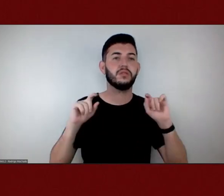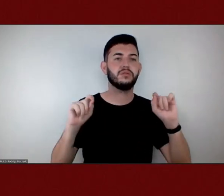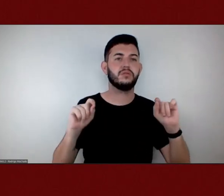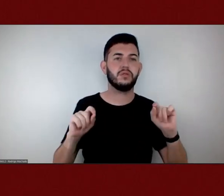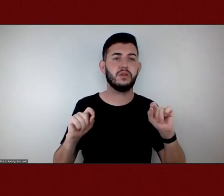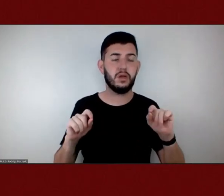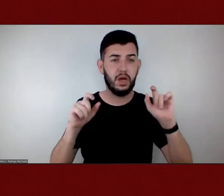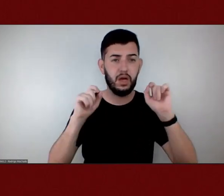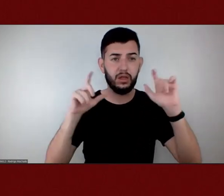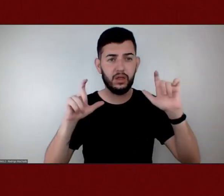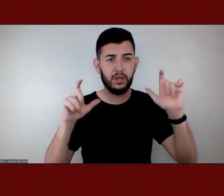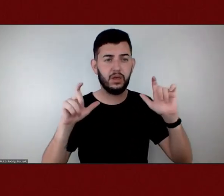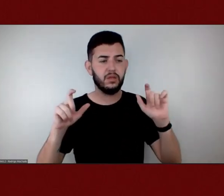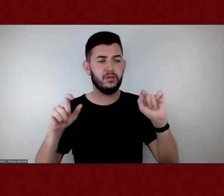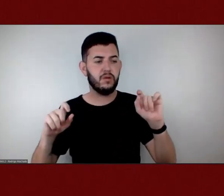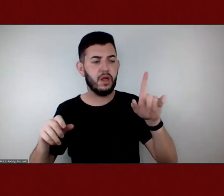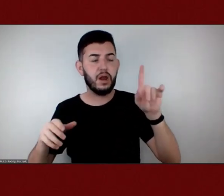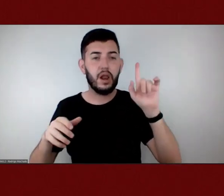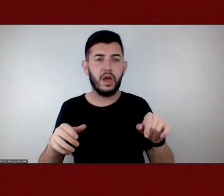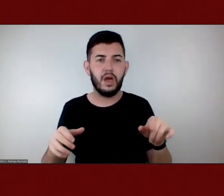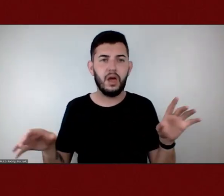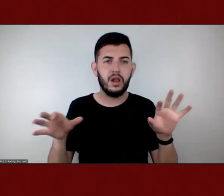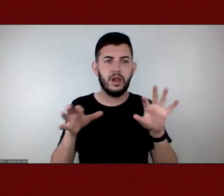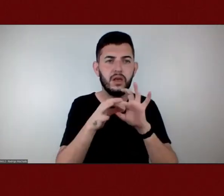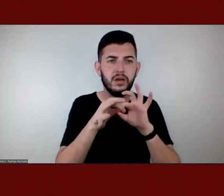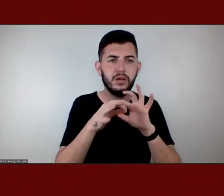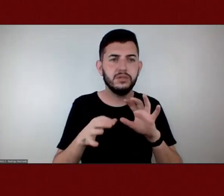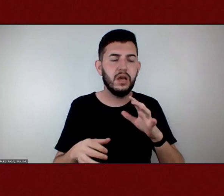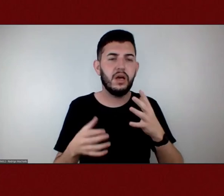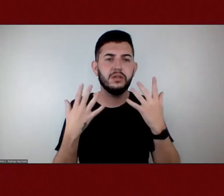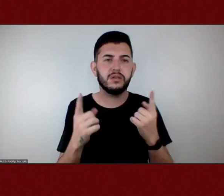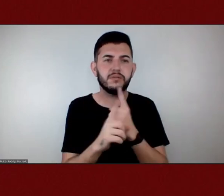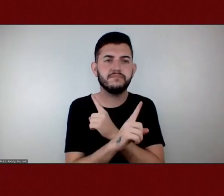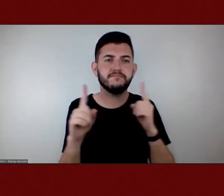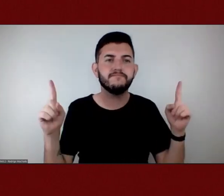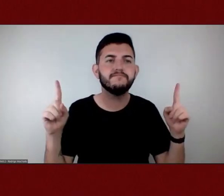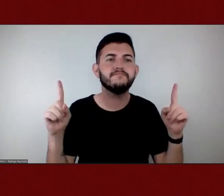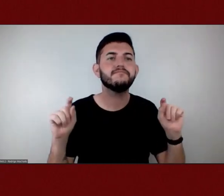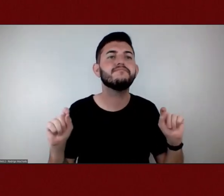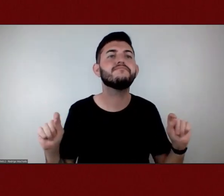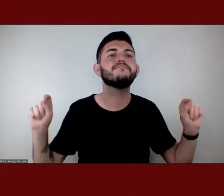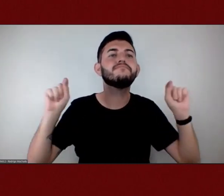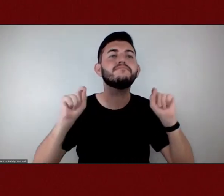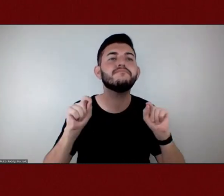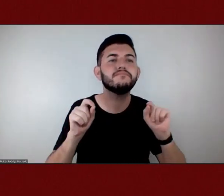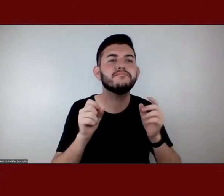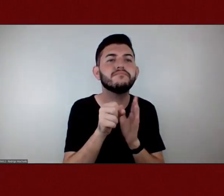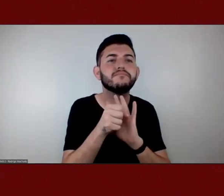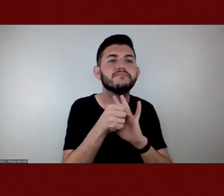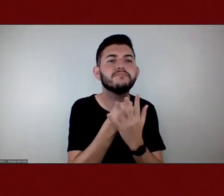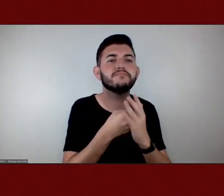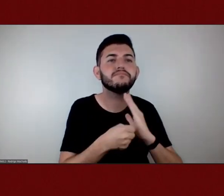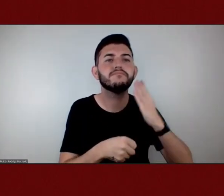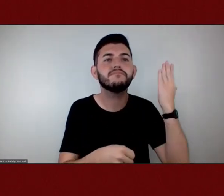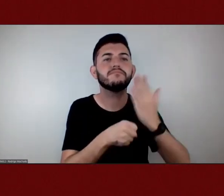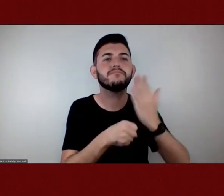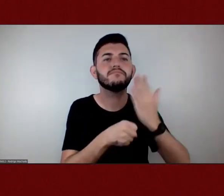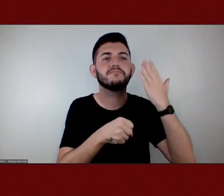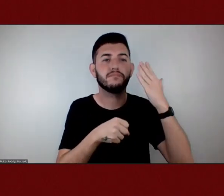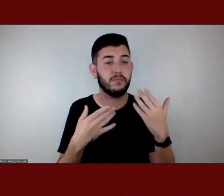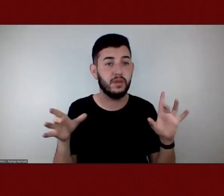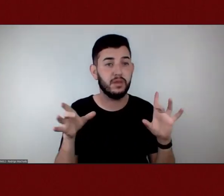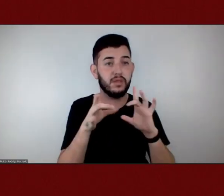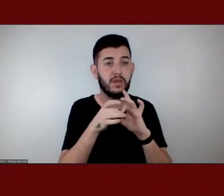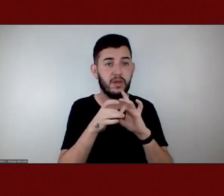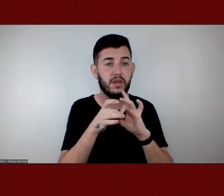da ampla aliança antifascista. A Aliança Nacional Libertadora logo naufragaria